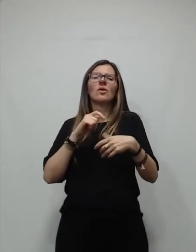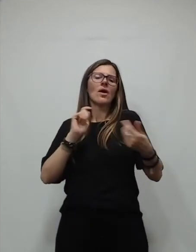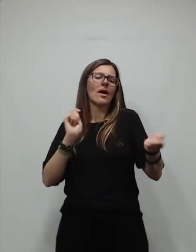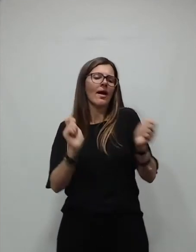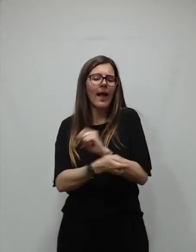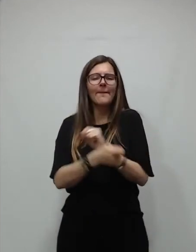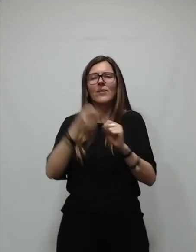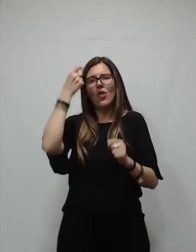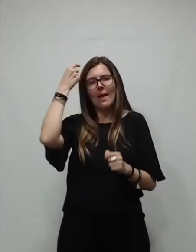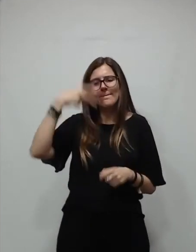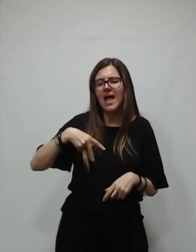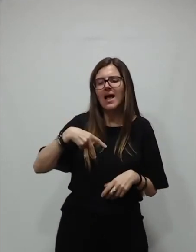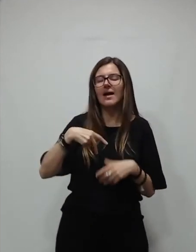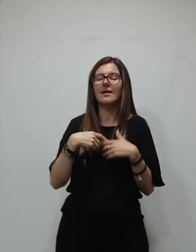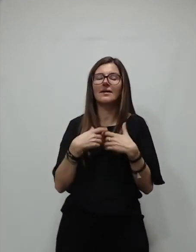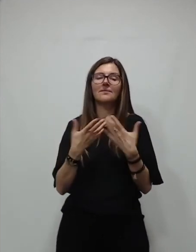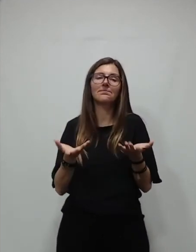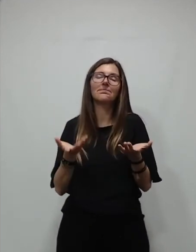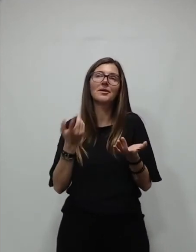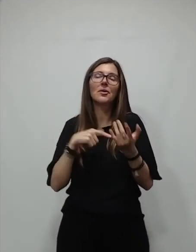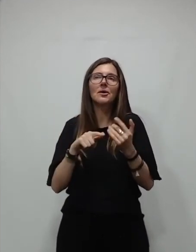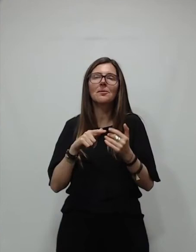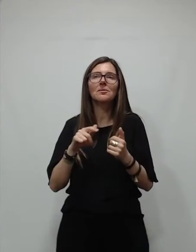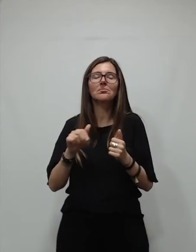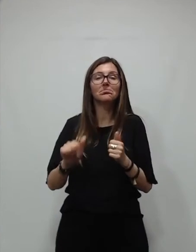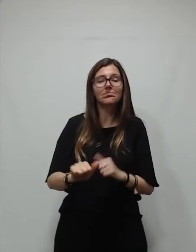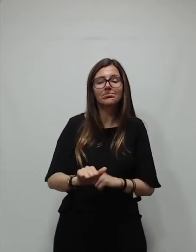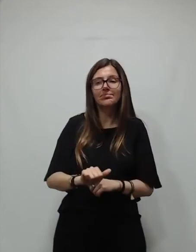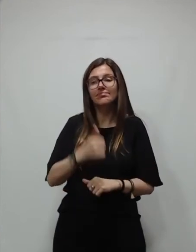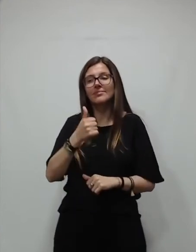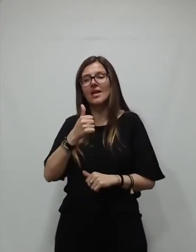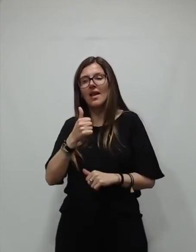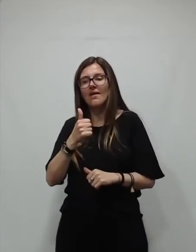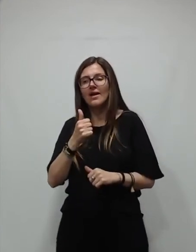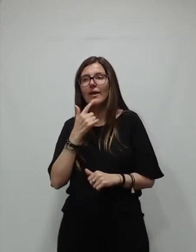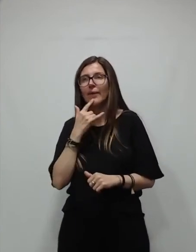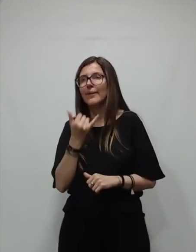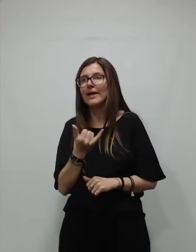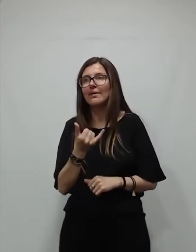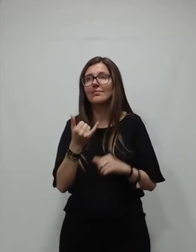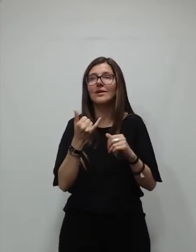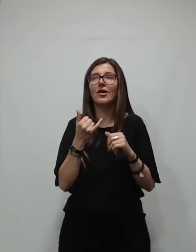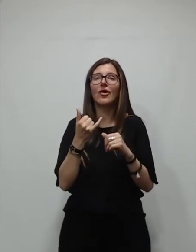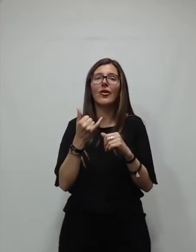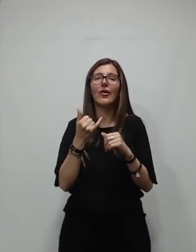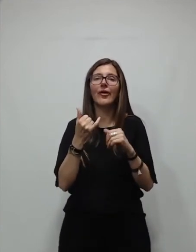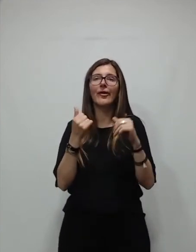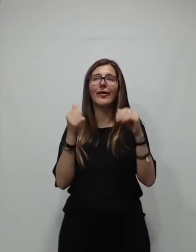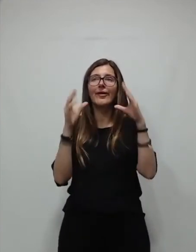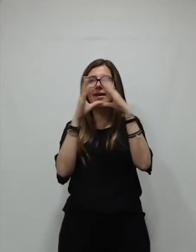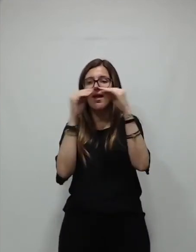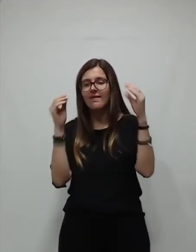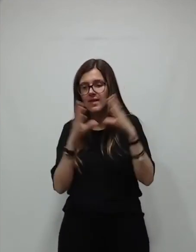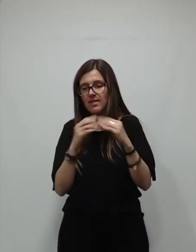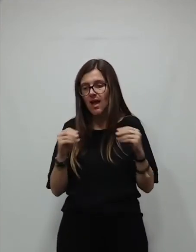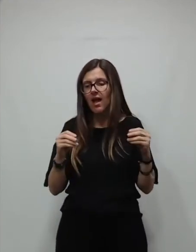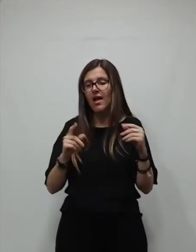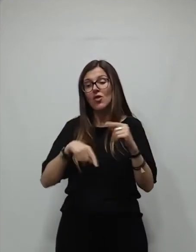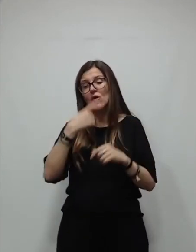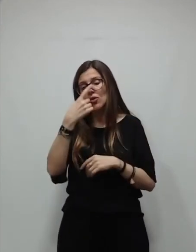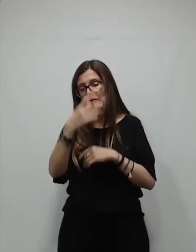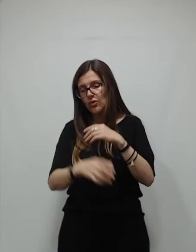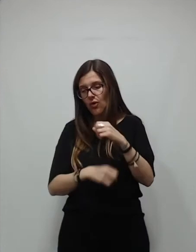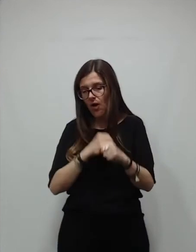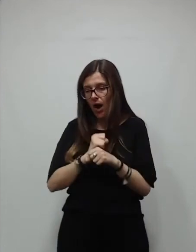pero bueno, vamos celebrando las Navidades, por decir de alguna manera, fin de año, y bueno, vamos